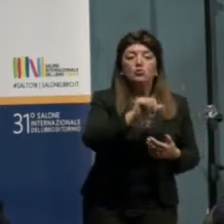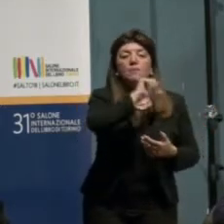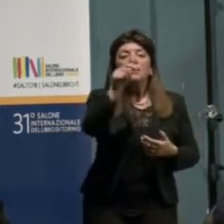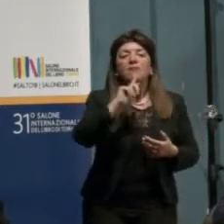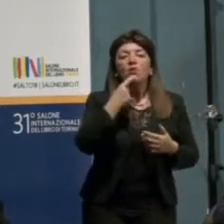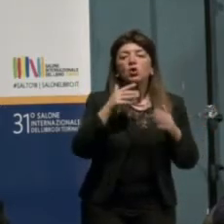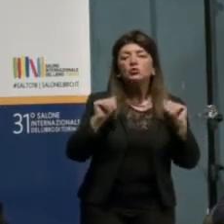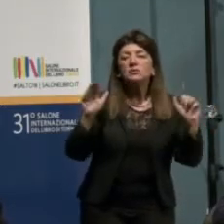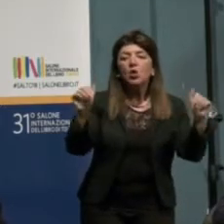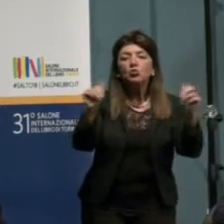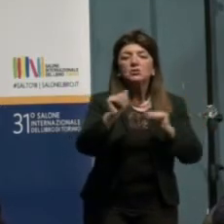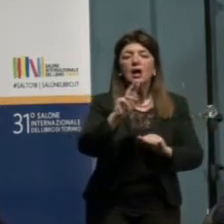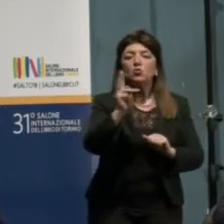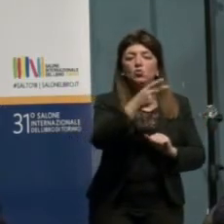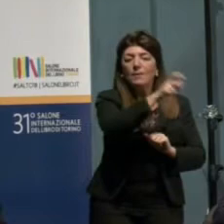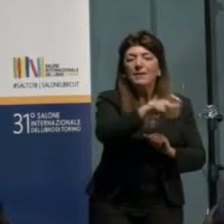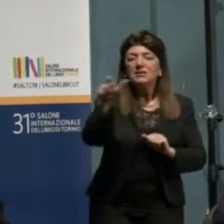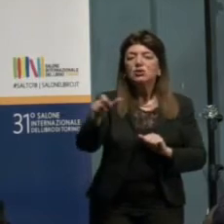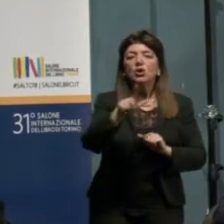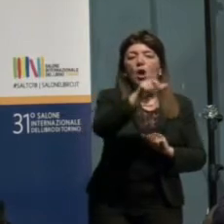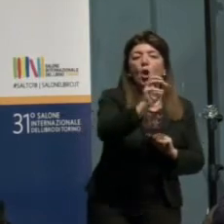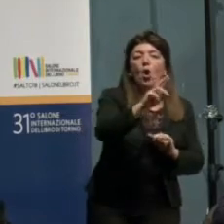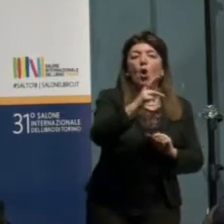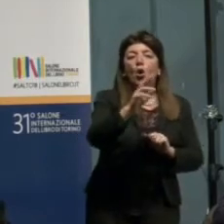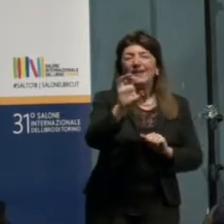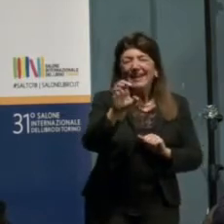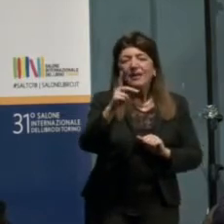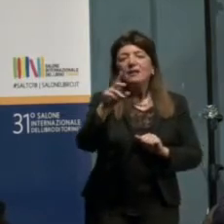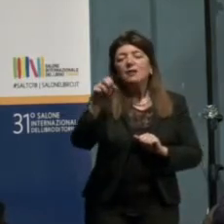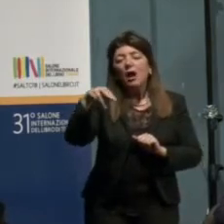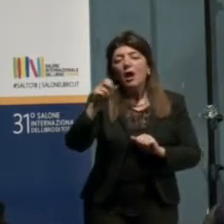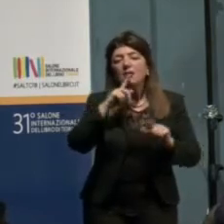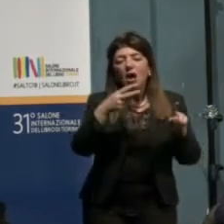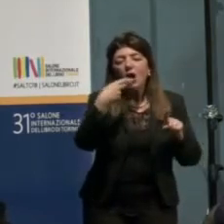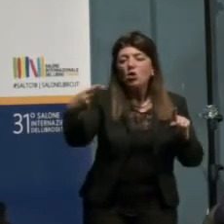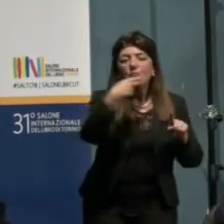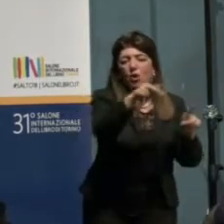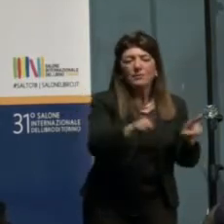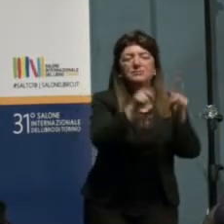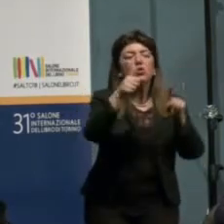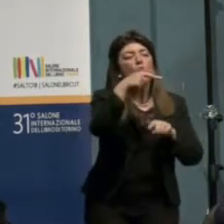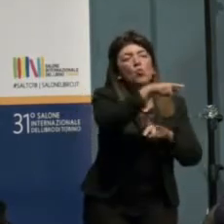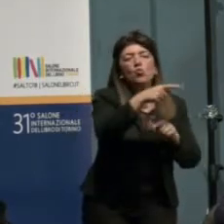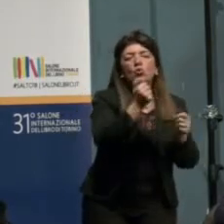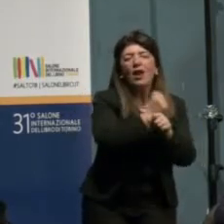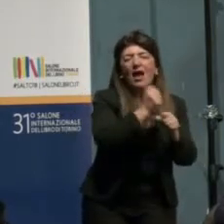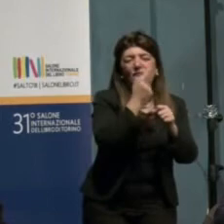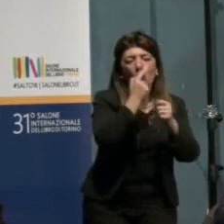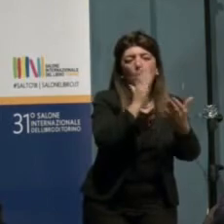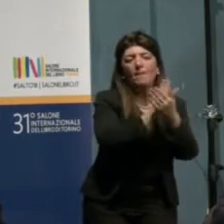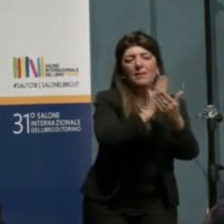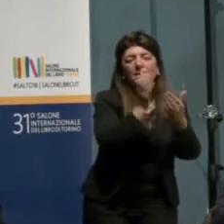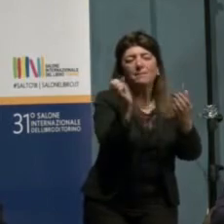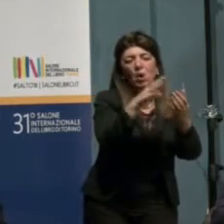loredan e di fiumicello che una la bibliotecaria e una diciamo una